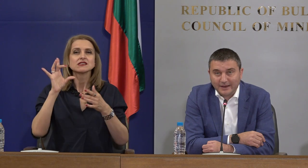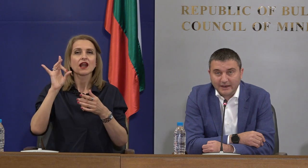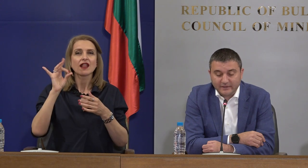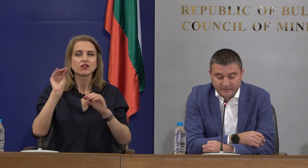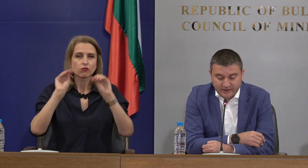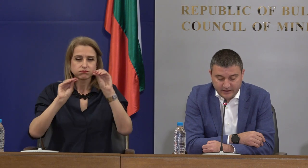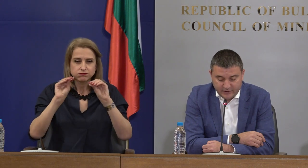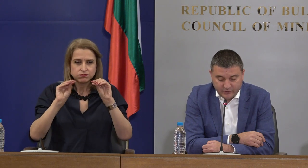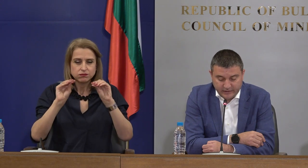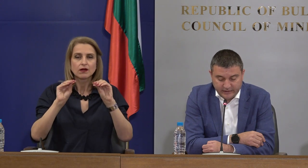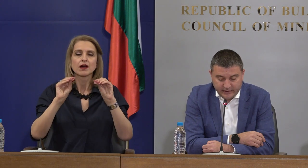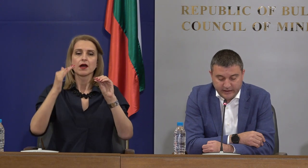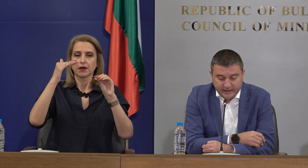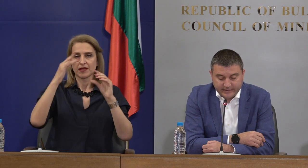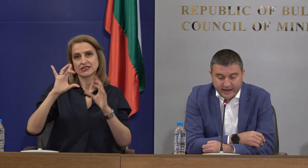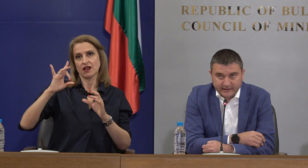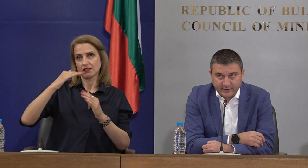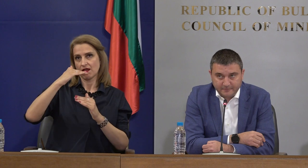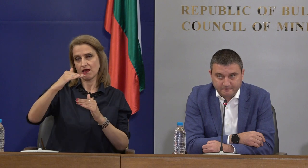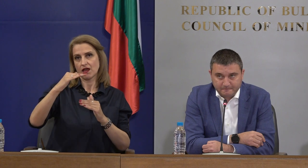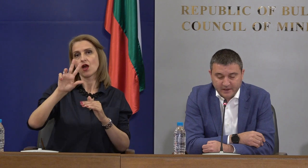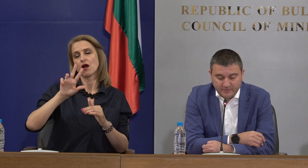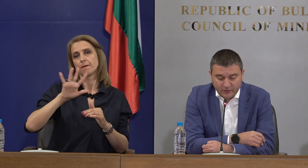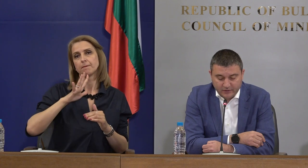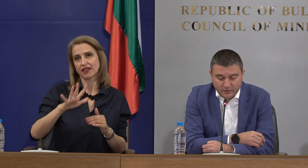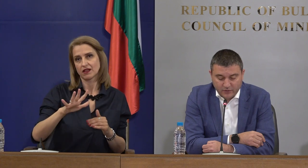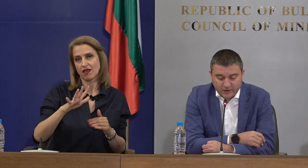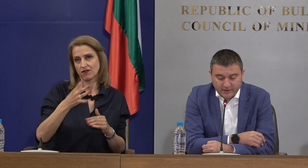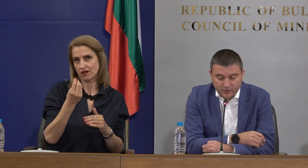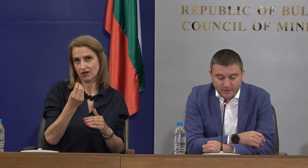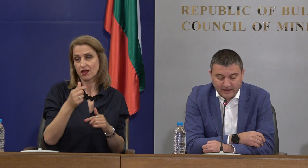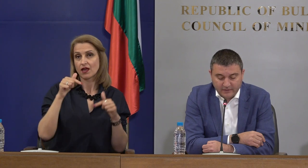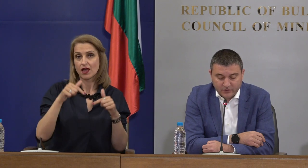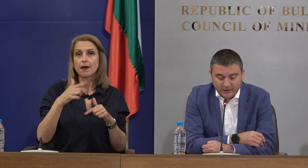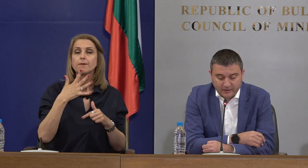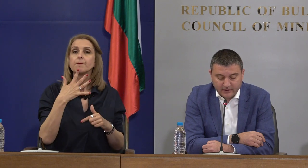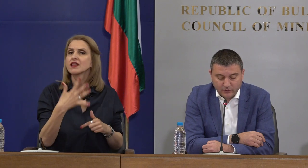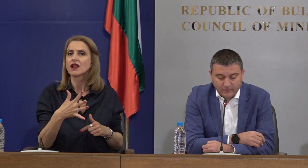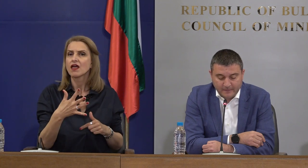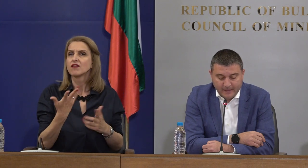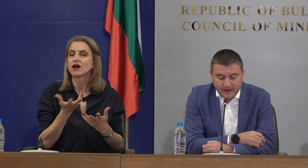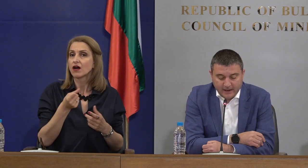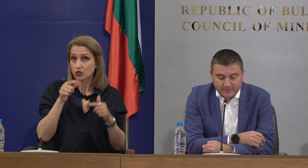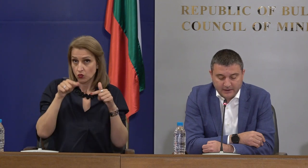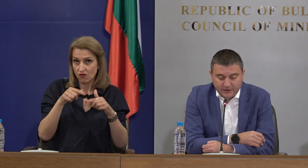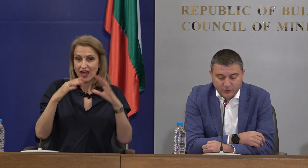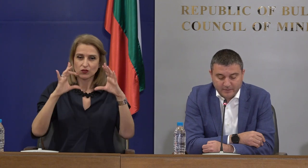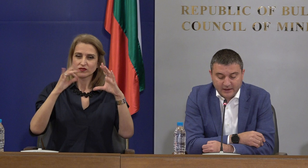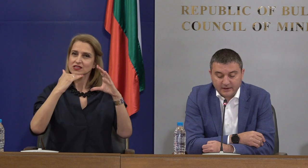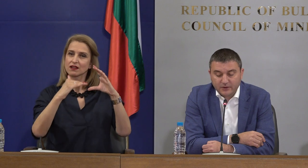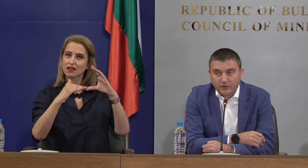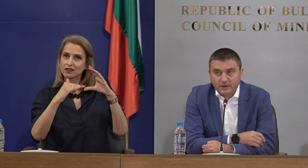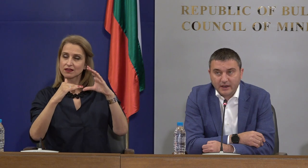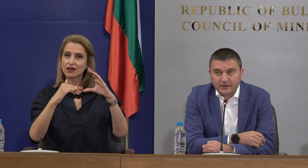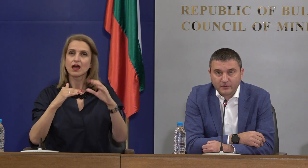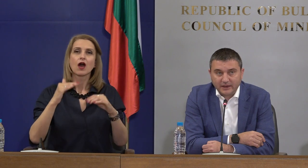от 5,93 лева за акции. Емисионната стойност на акции от 5 лева е достигната като към аналитично